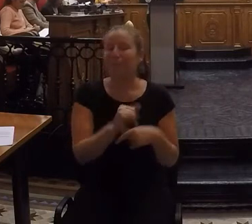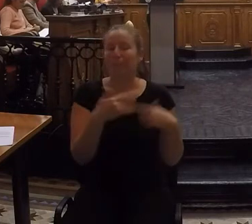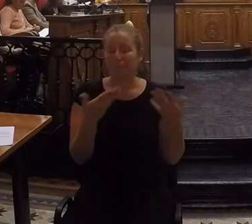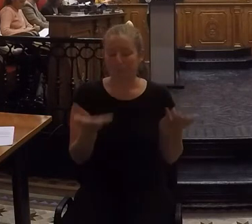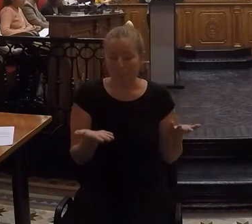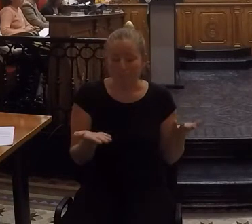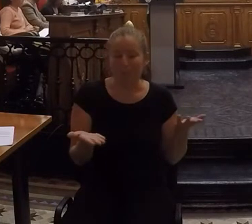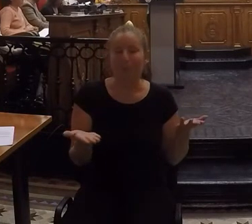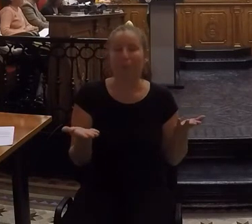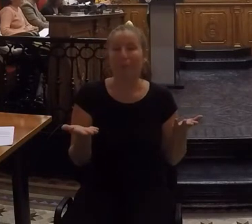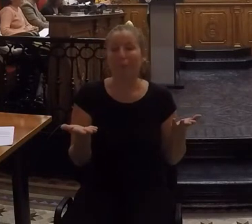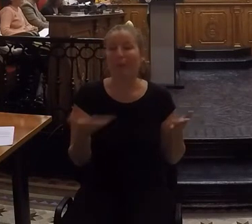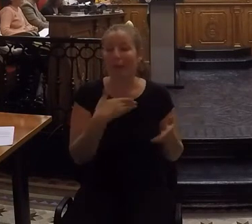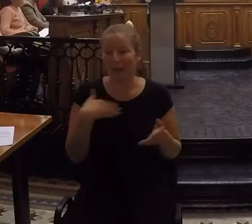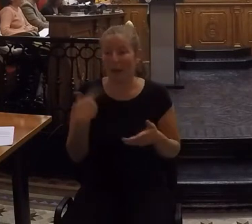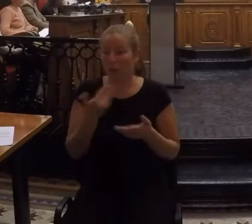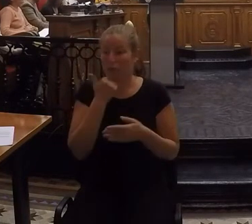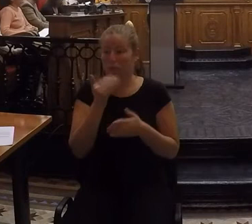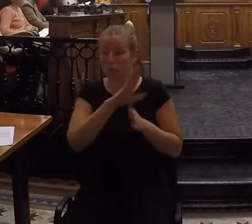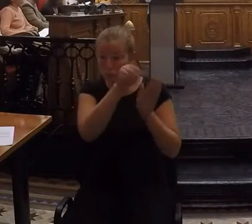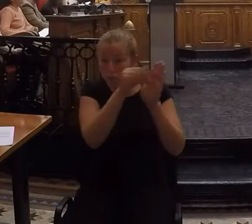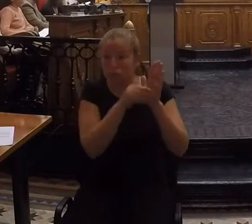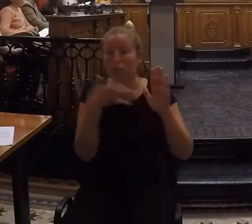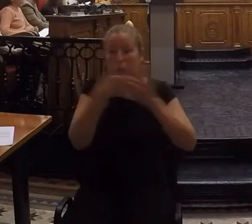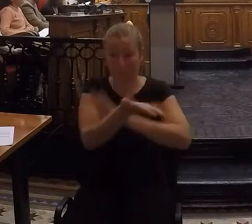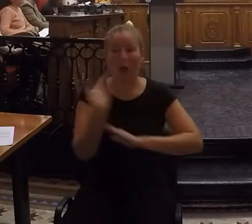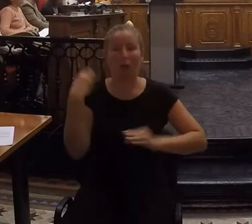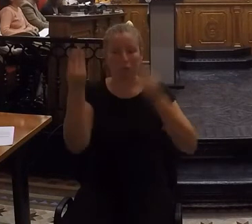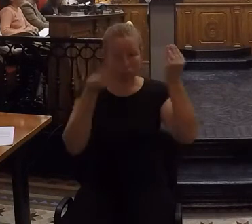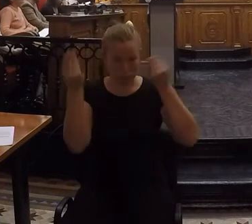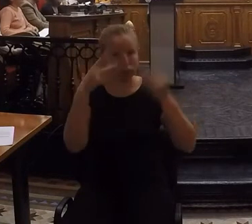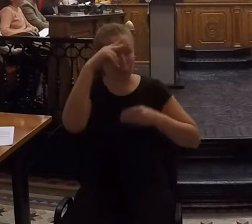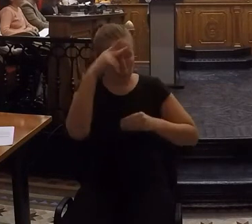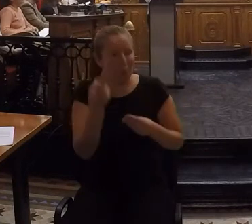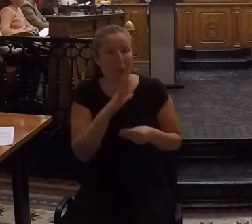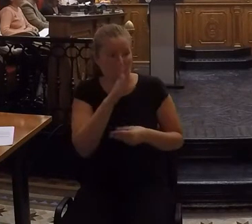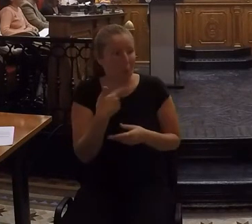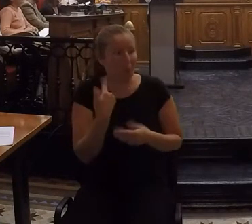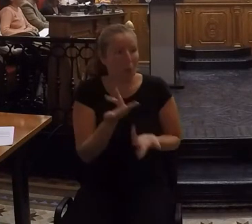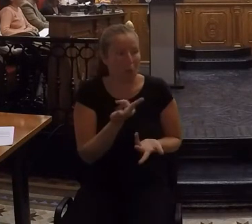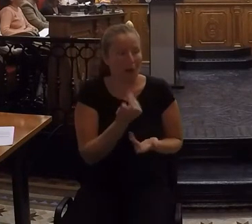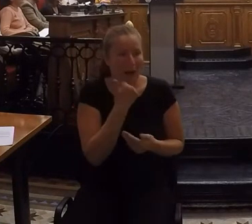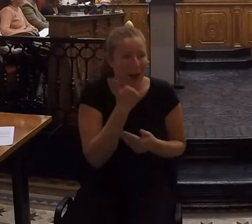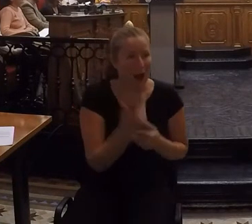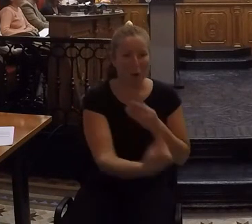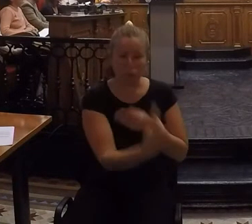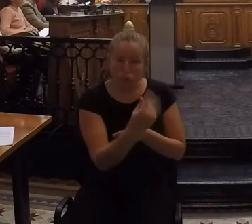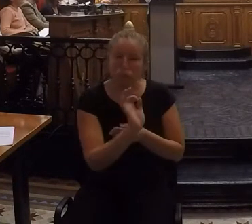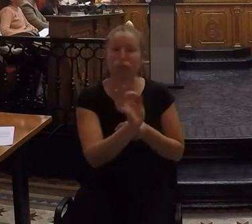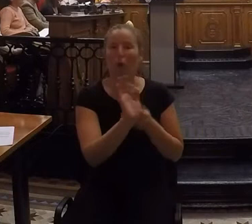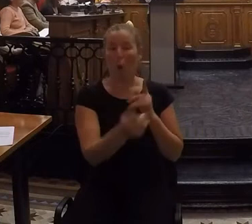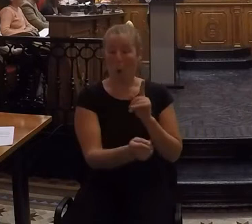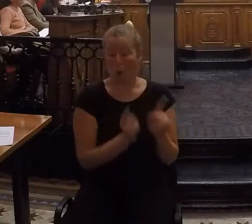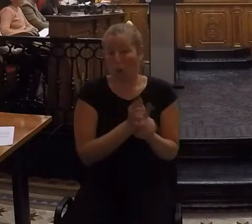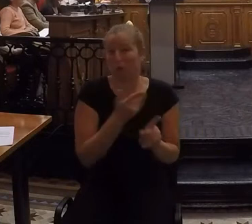el interés por los asuntos municipales y la intención de aportar, cosa que es siempre positiva. Dichos escritos de alegaciones